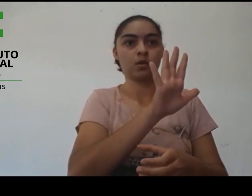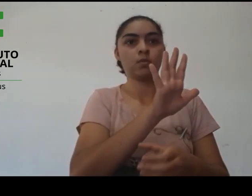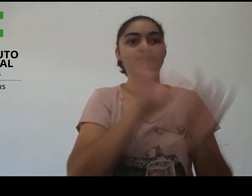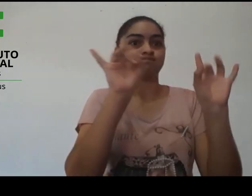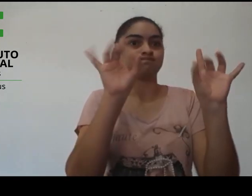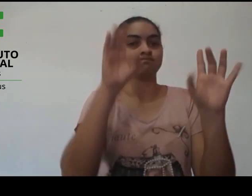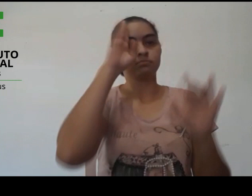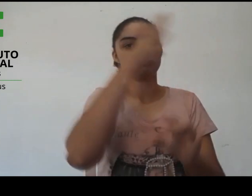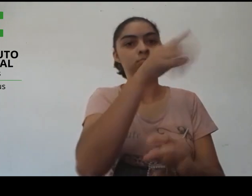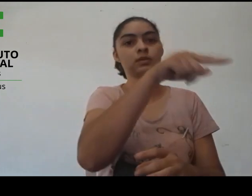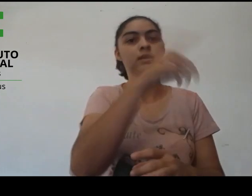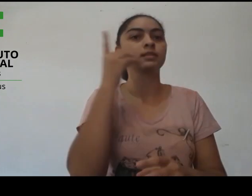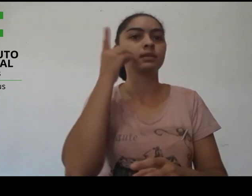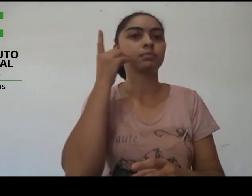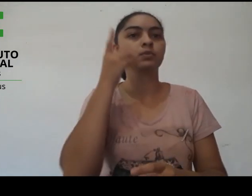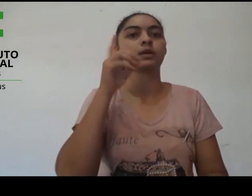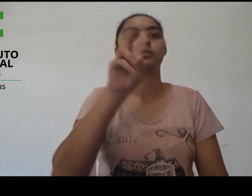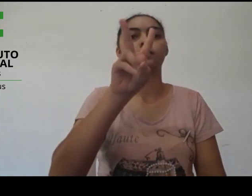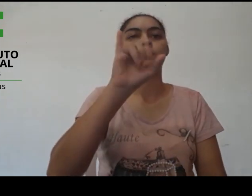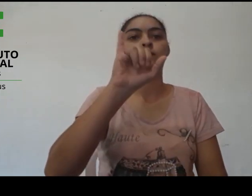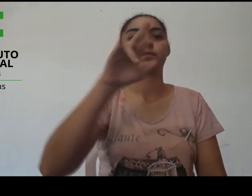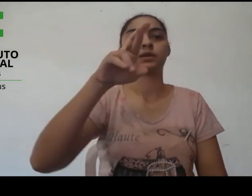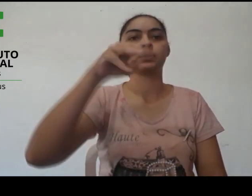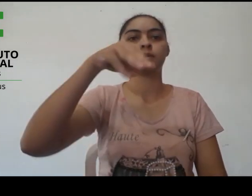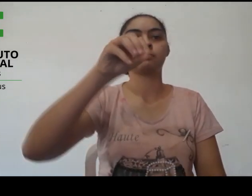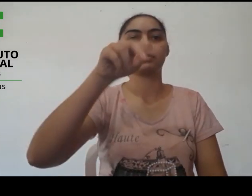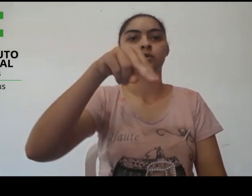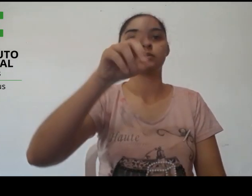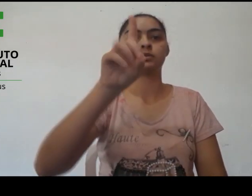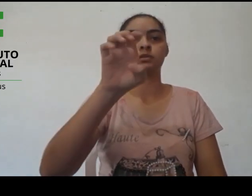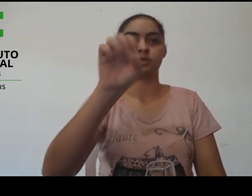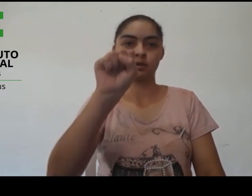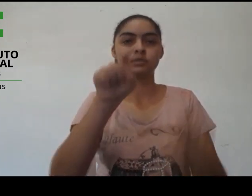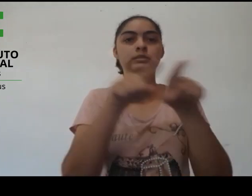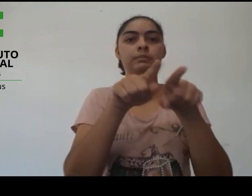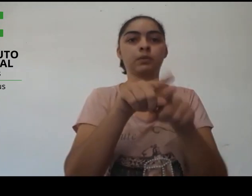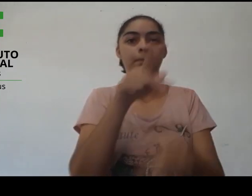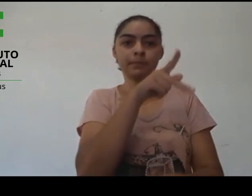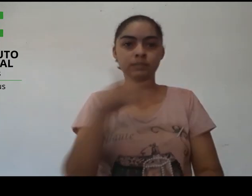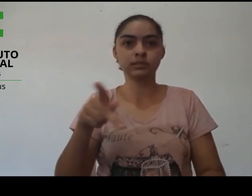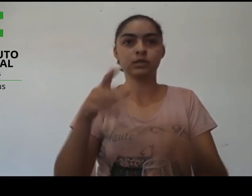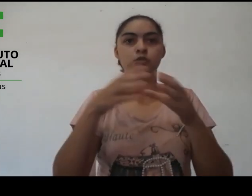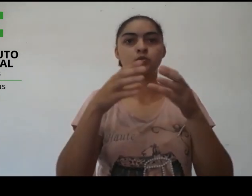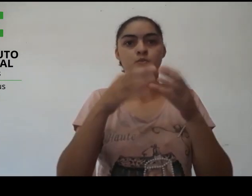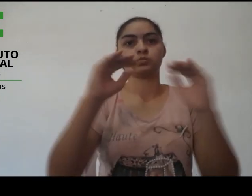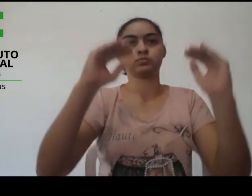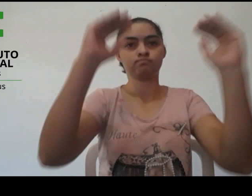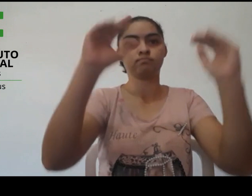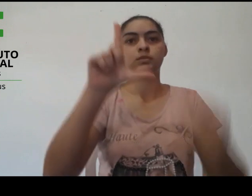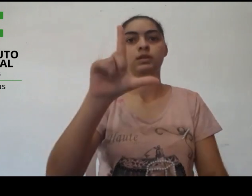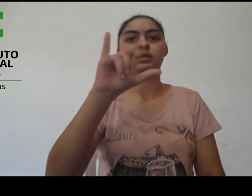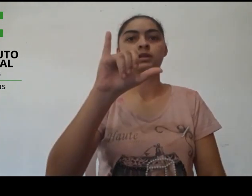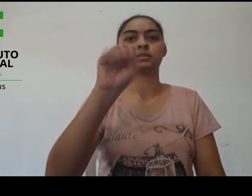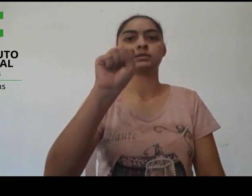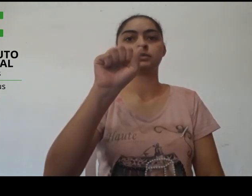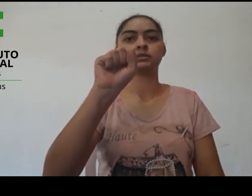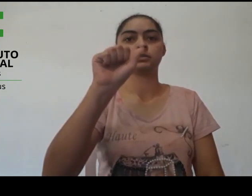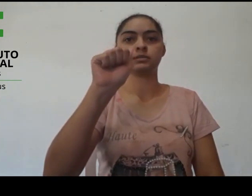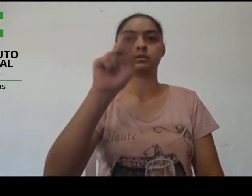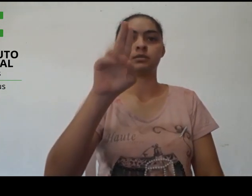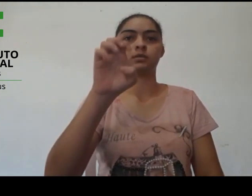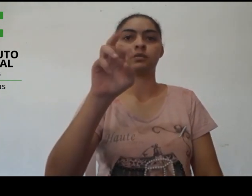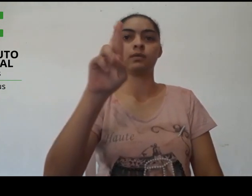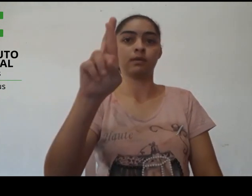deputados estaduais, em especial ao deputado Virmontes Cruvinel e ao presidente da Assembleia Legislativa, Lissauer Vieira,